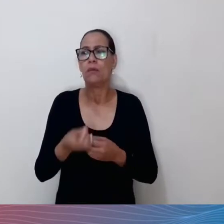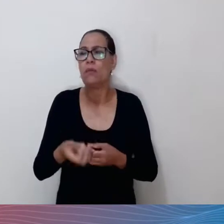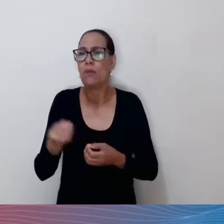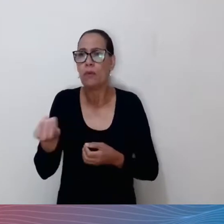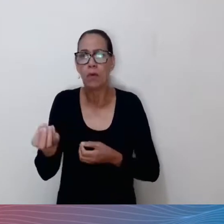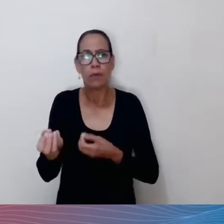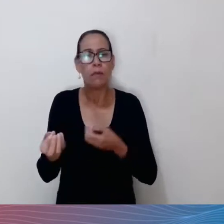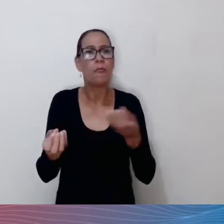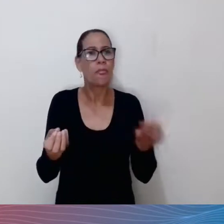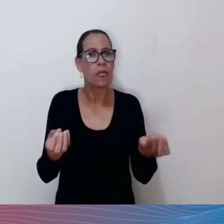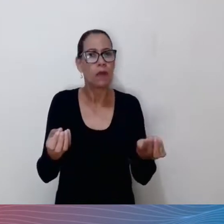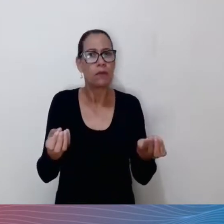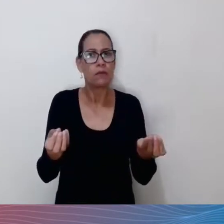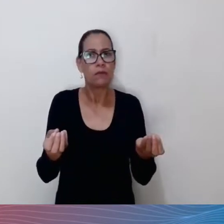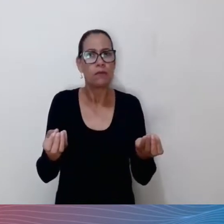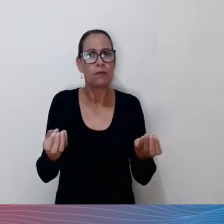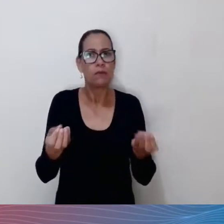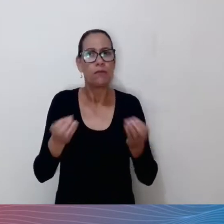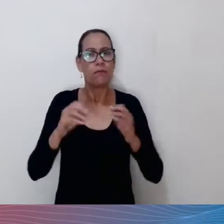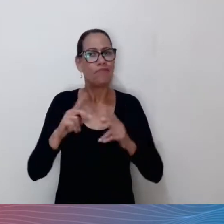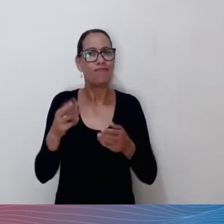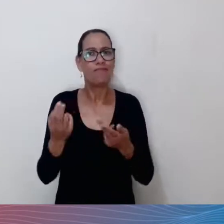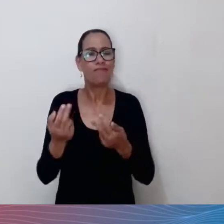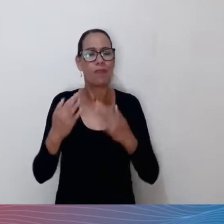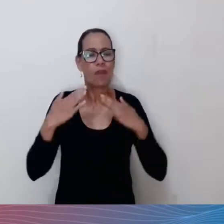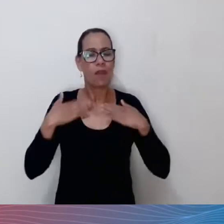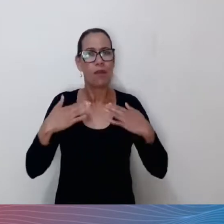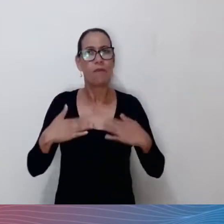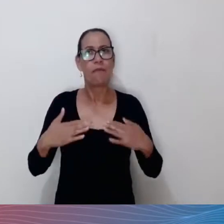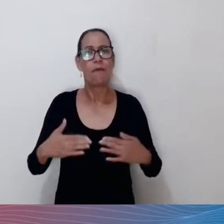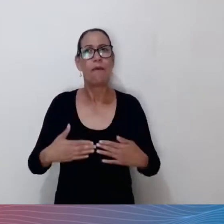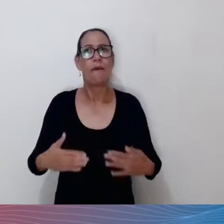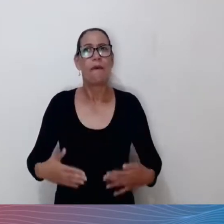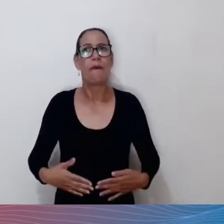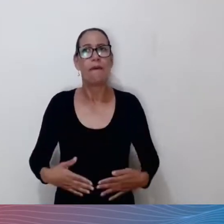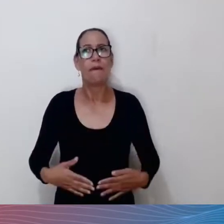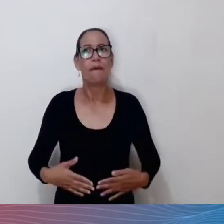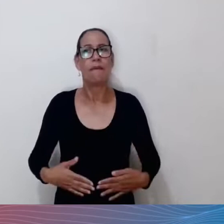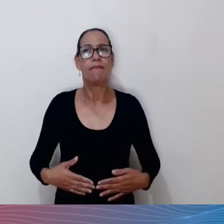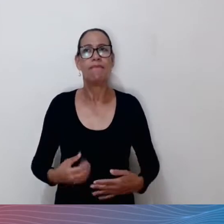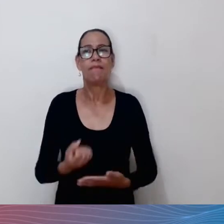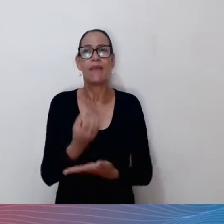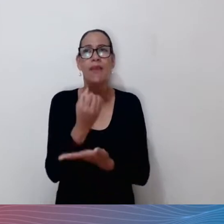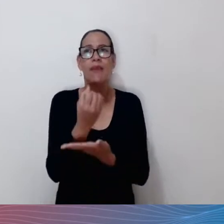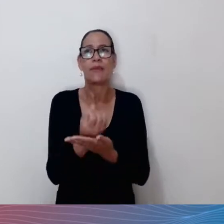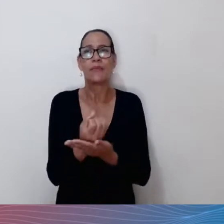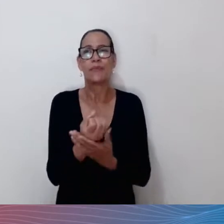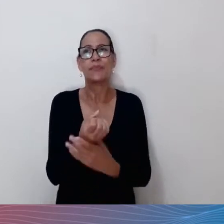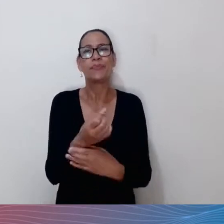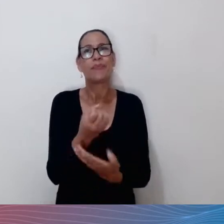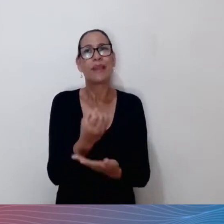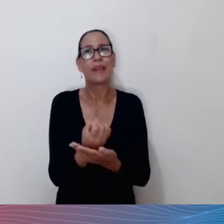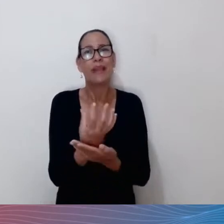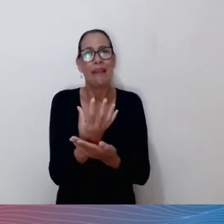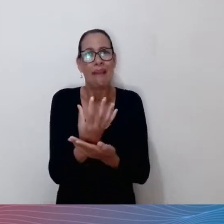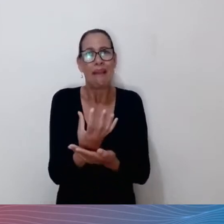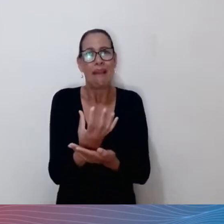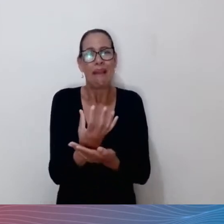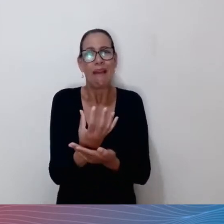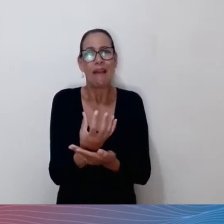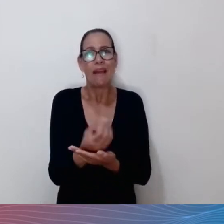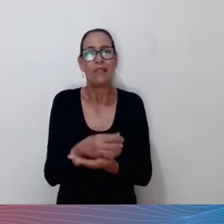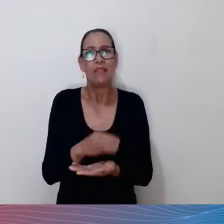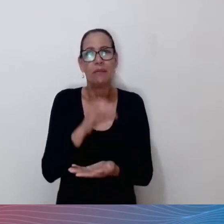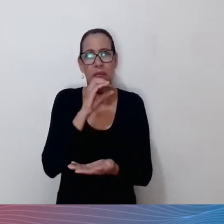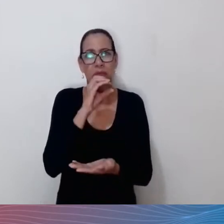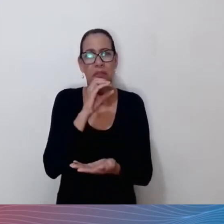E o cálice, esse cálice é o cálice da nova aliança, não é isso? Que também foi dado por vós.